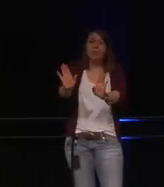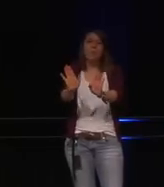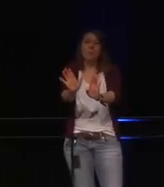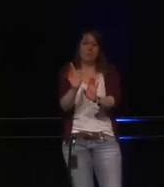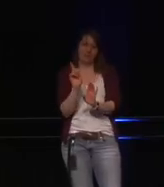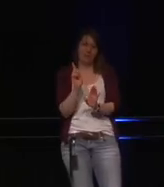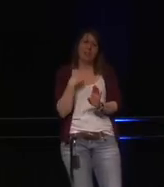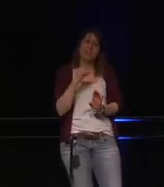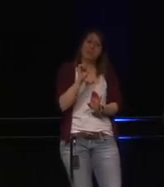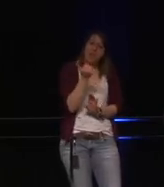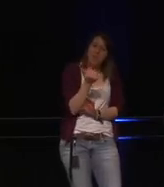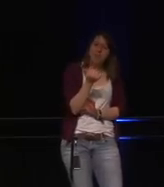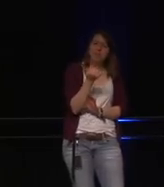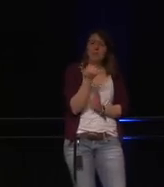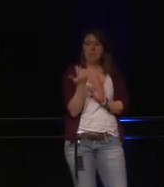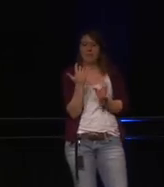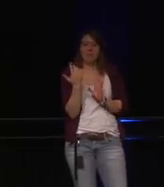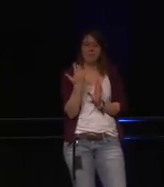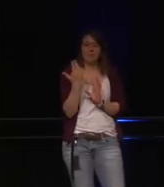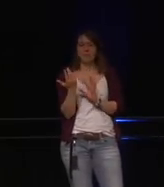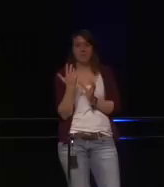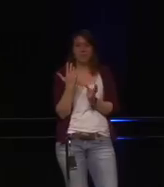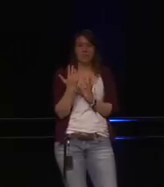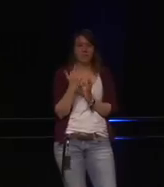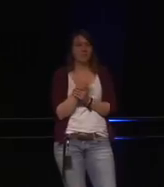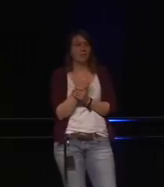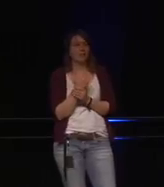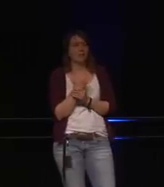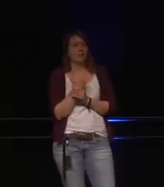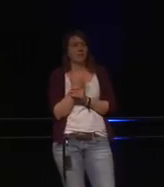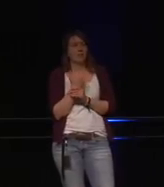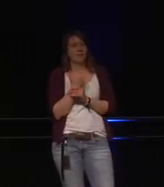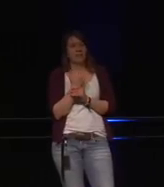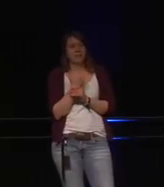el botón, me gustaría hablar un poco de